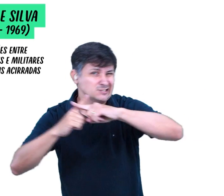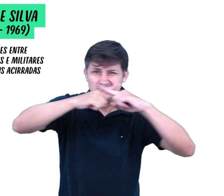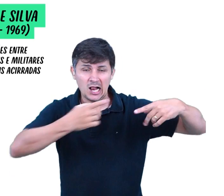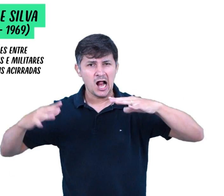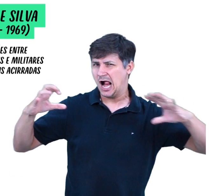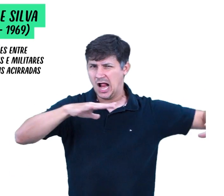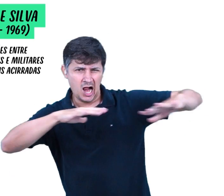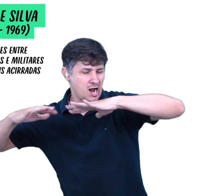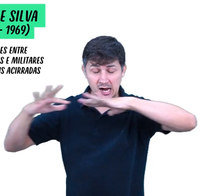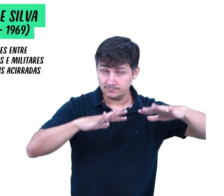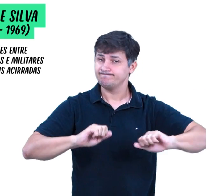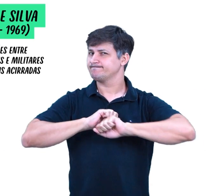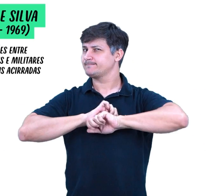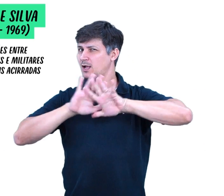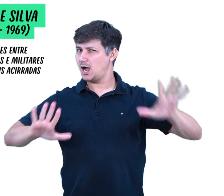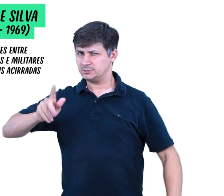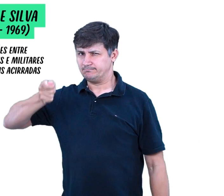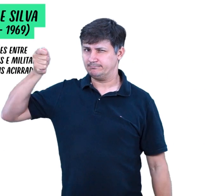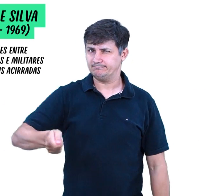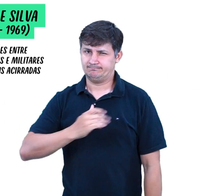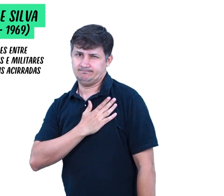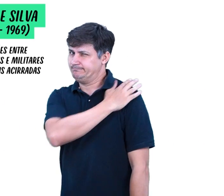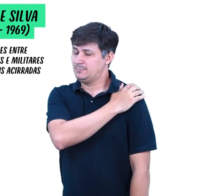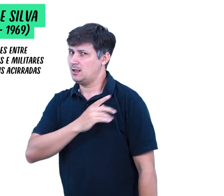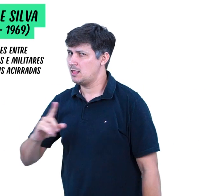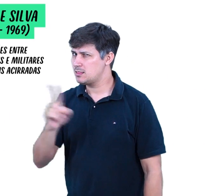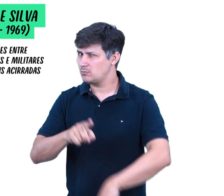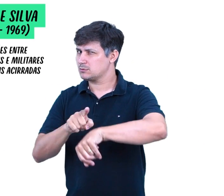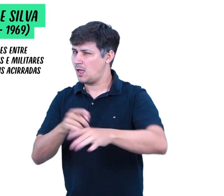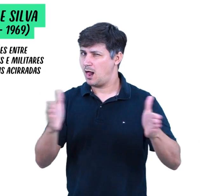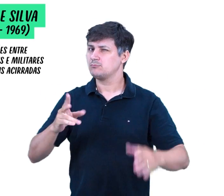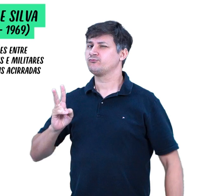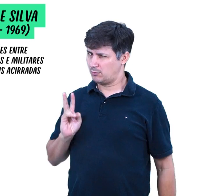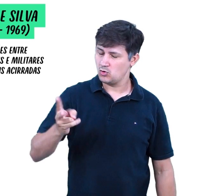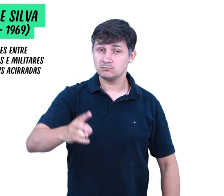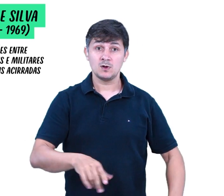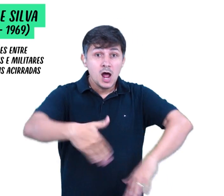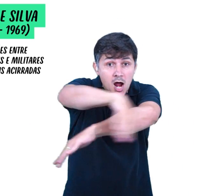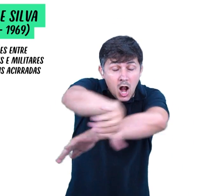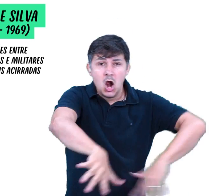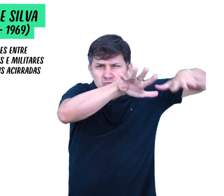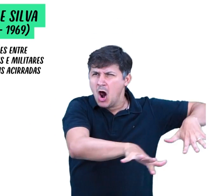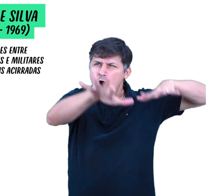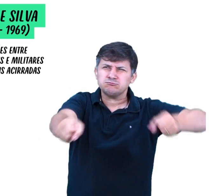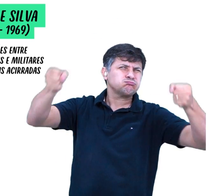políticas aumentam e fica claro que a ditadura militar não seria algo temporário. As manifestações na rua ficam